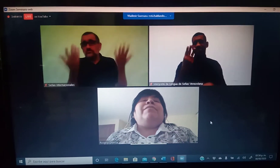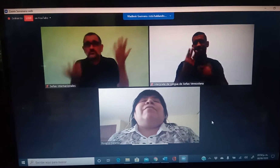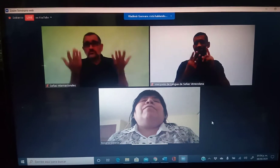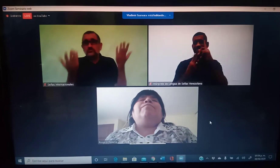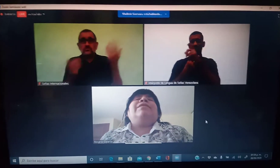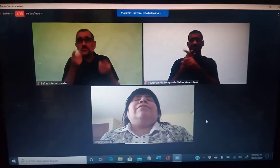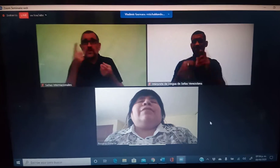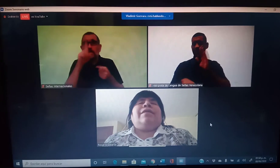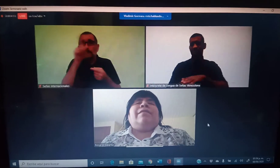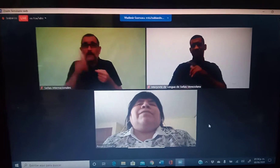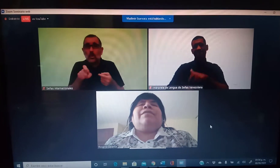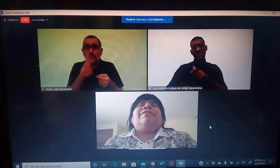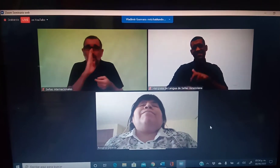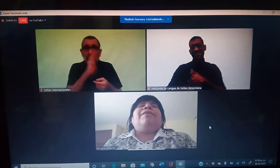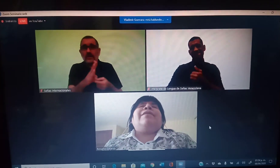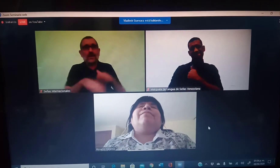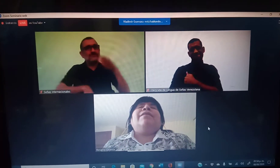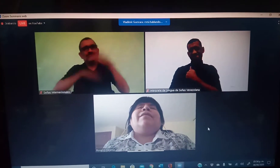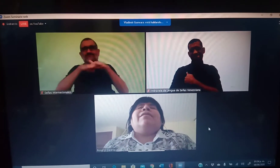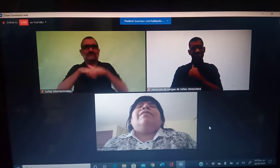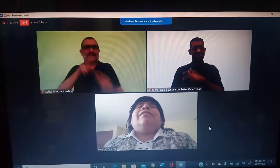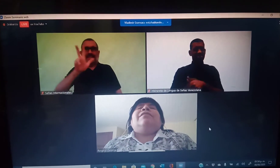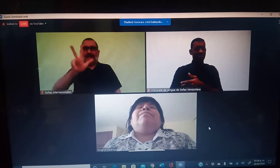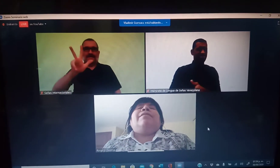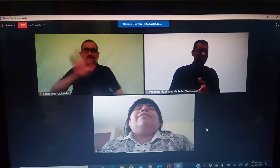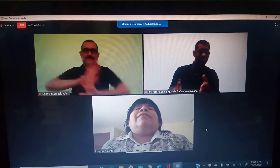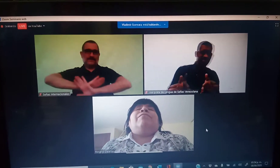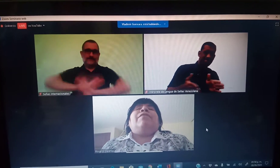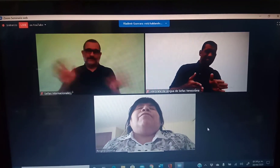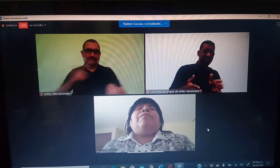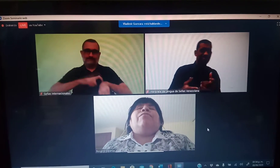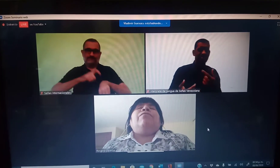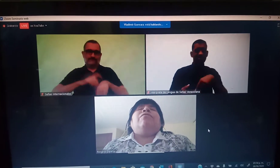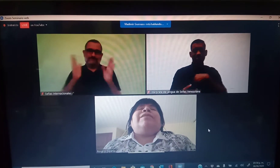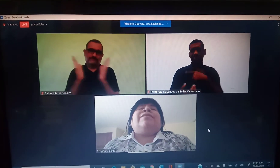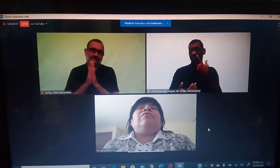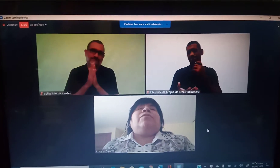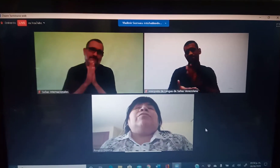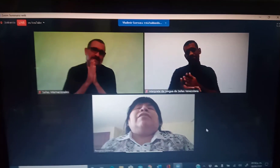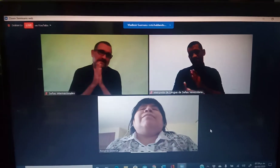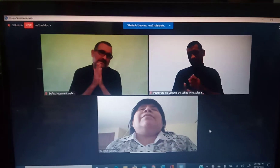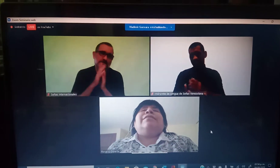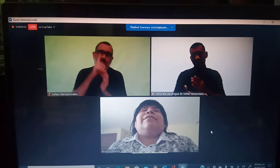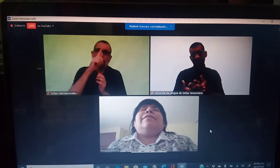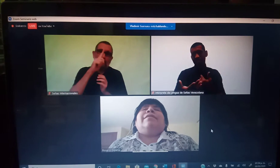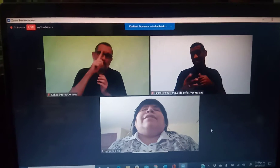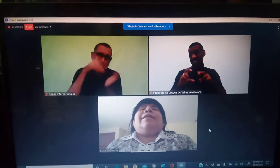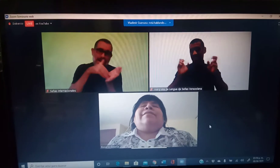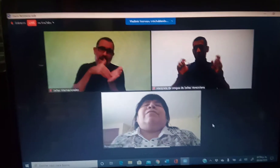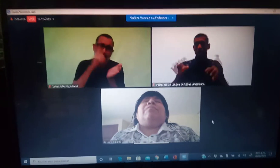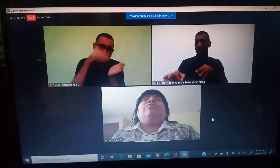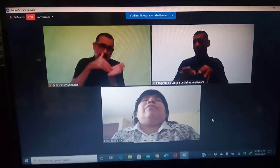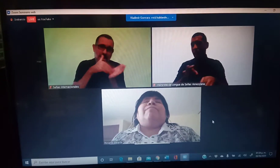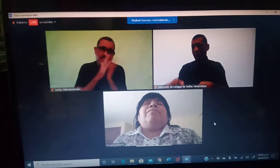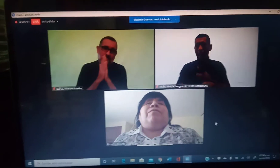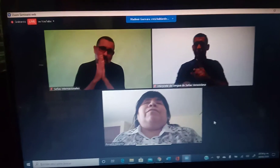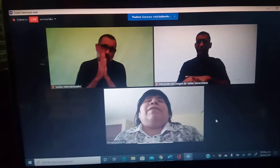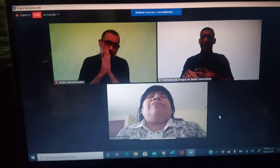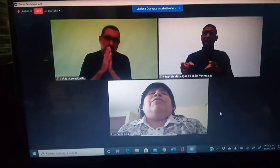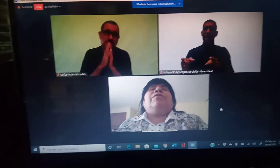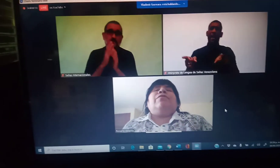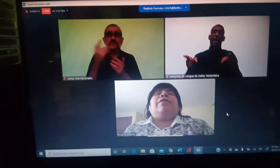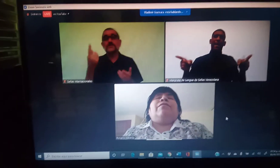tiempo, ni disculpas, sino que siempre, siempre de alguna forma uno conversando sobre estos temas se toma mucho tiempo,